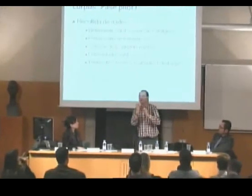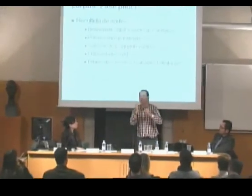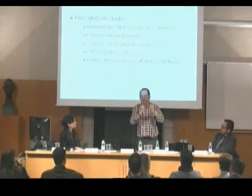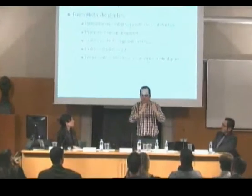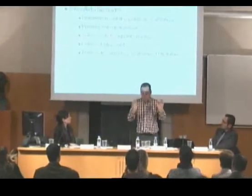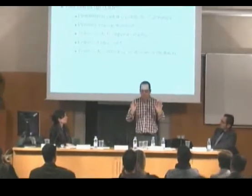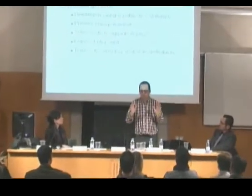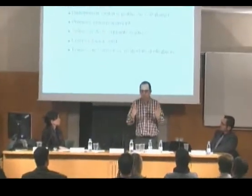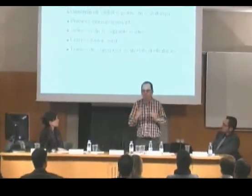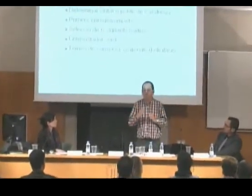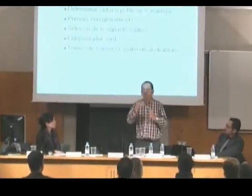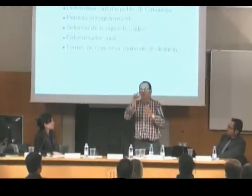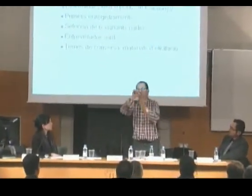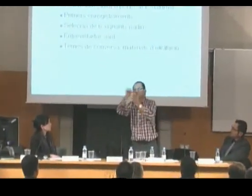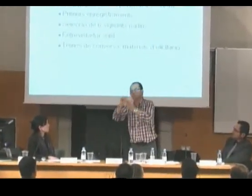En primer lloc,